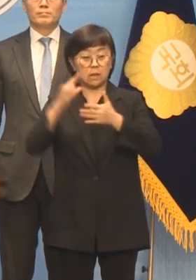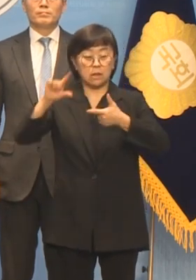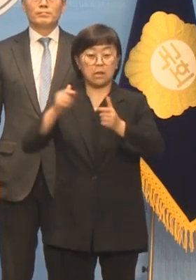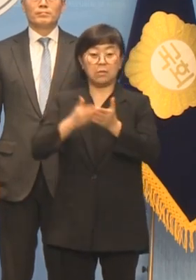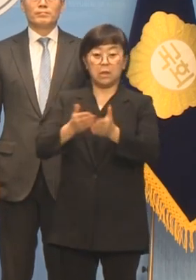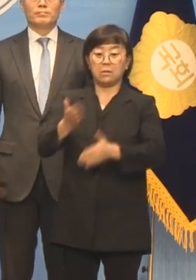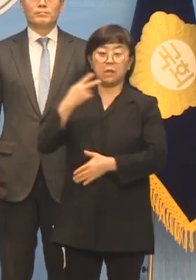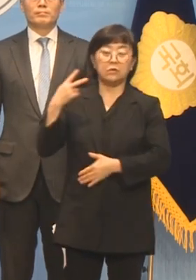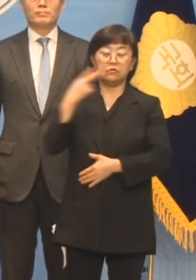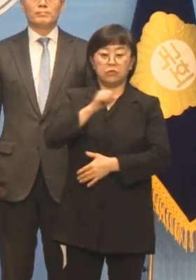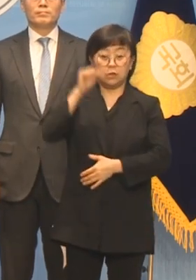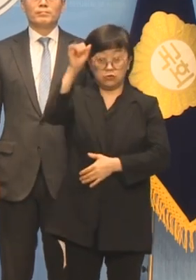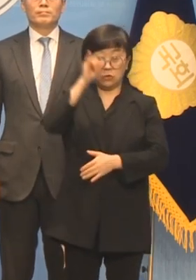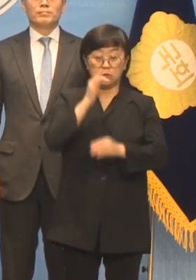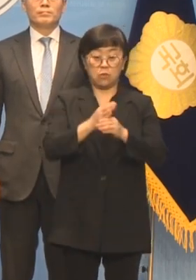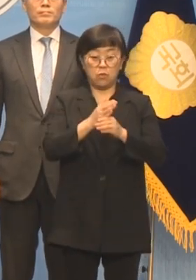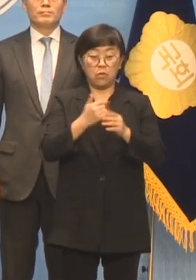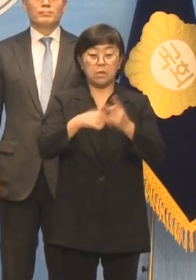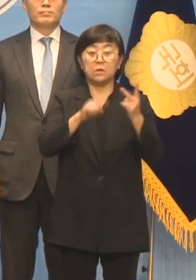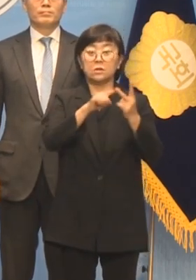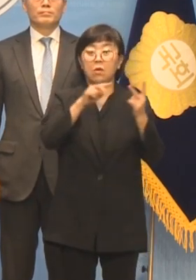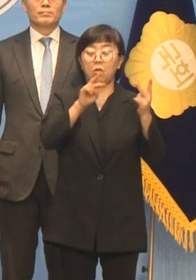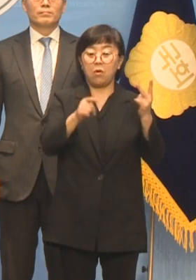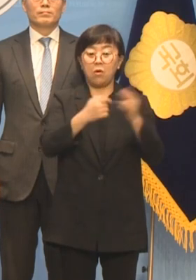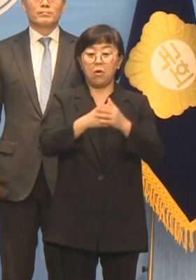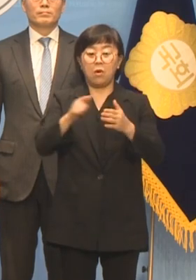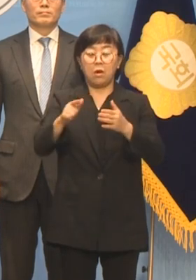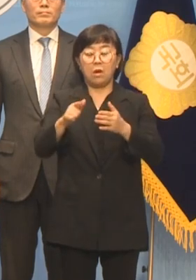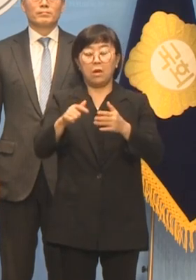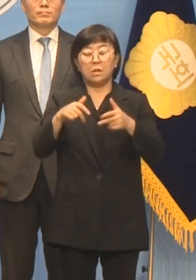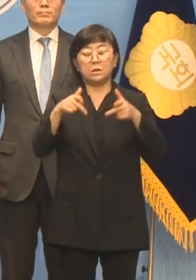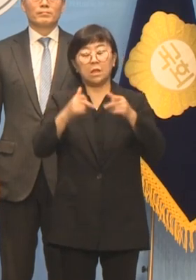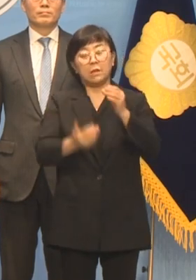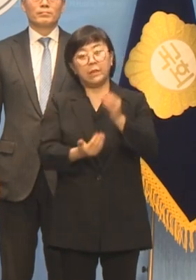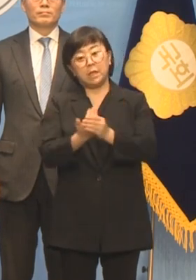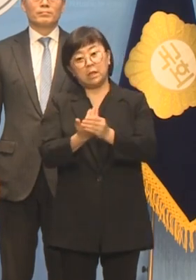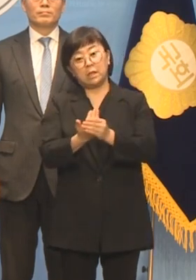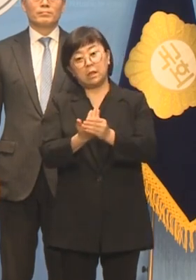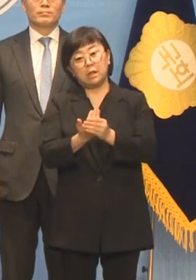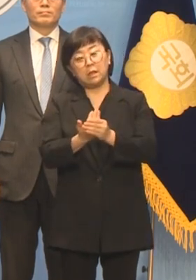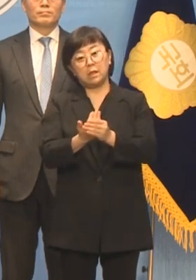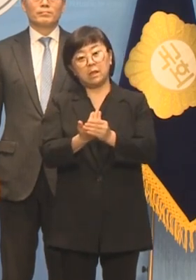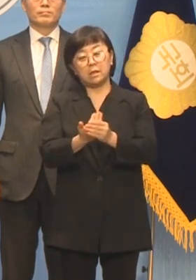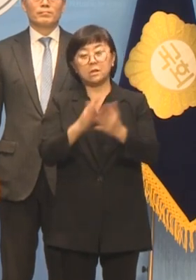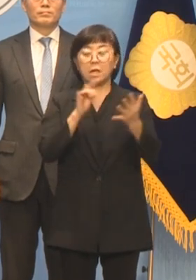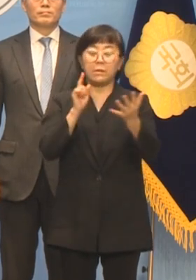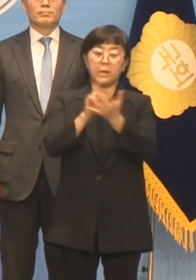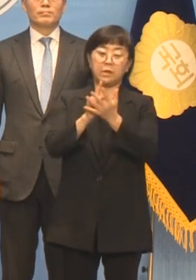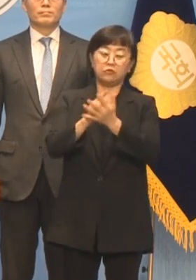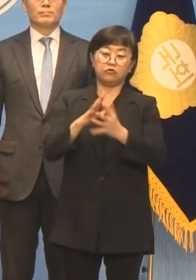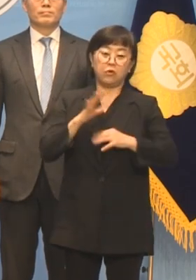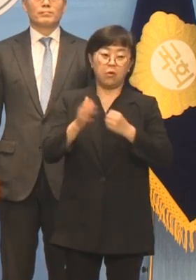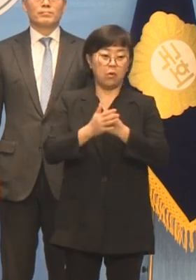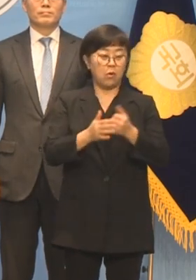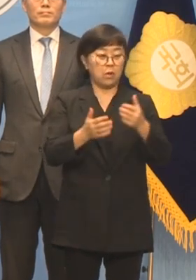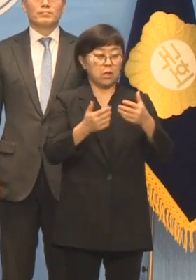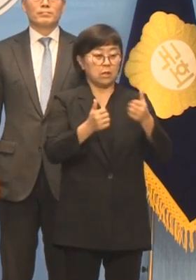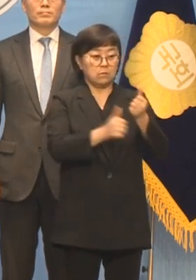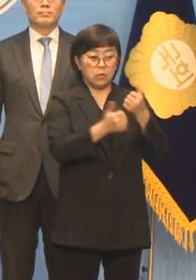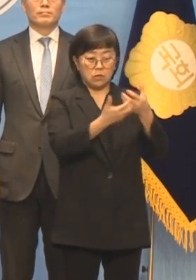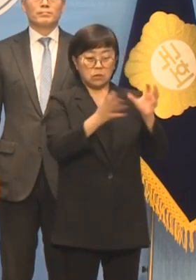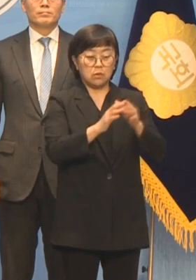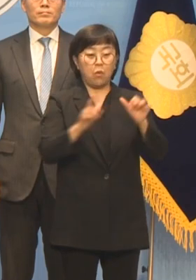단식 투쟁을 하고 있고 서모 씨는 공황장애가 발병한 상황이다. 김용 전 부원장이